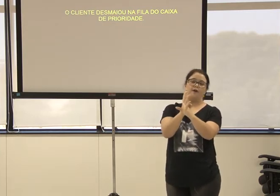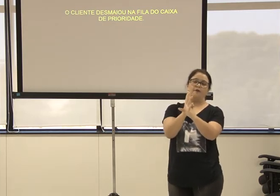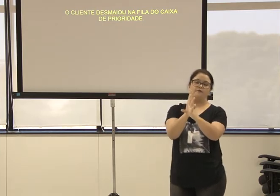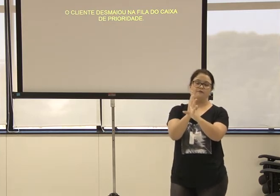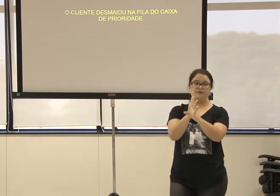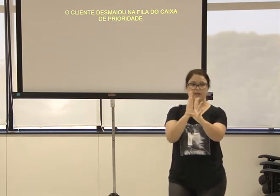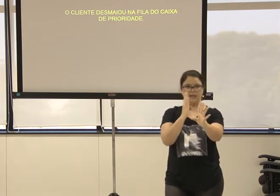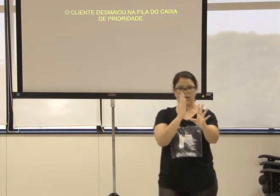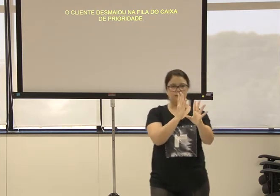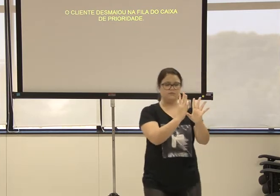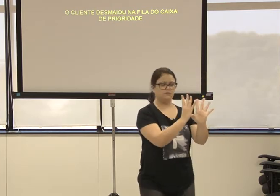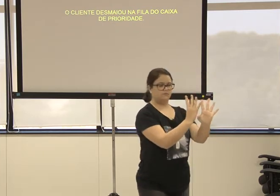Fila.